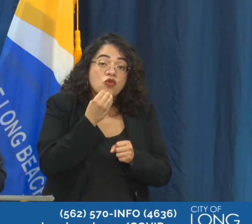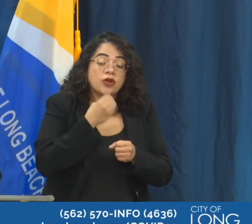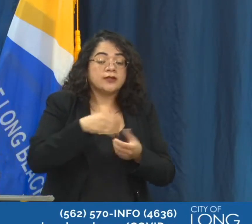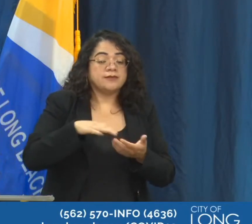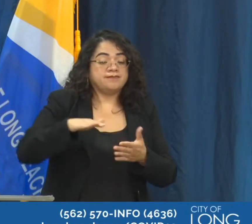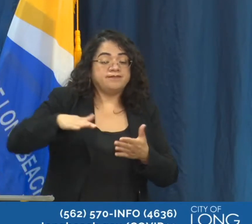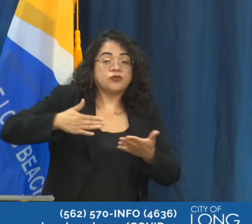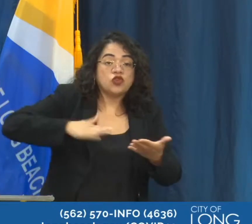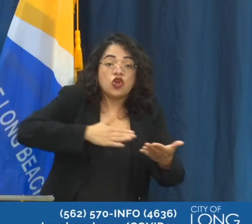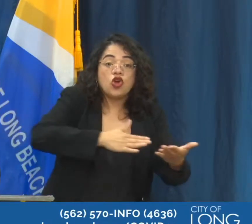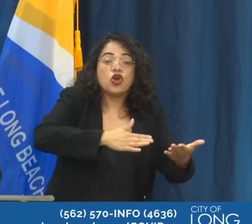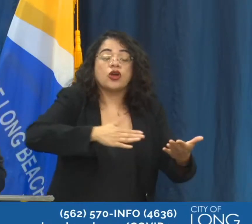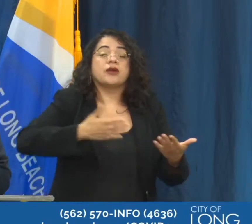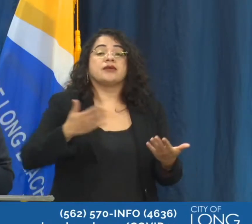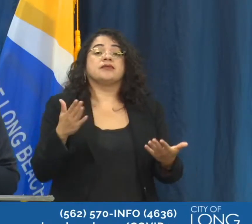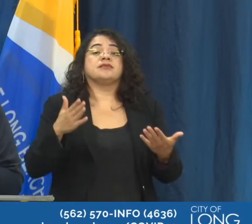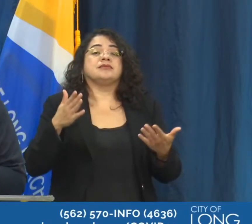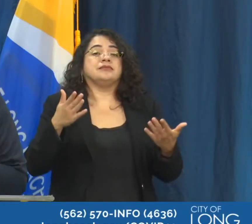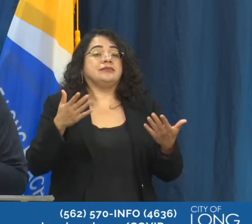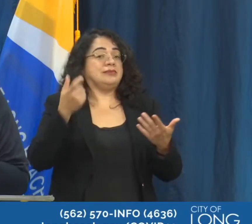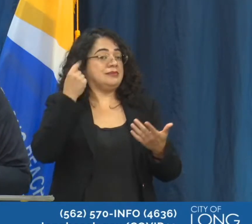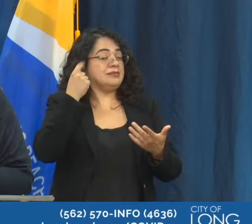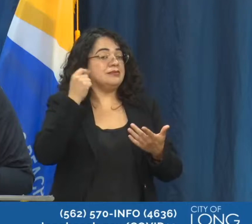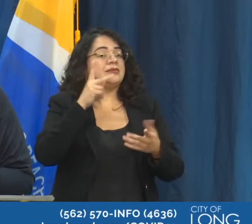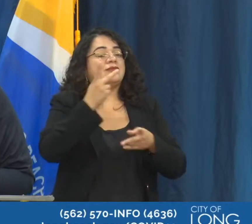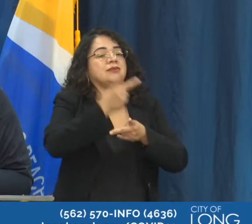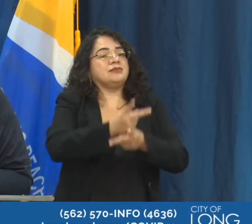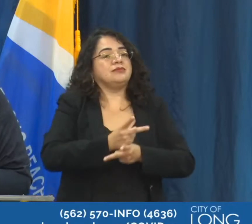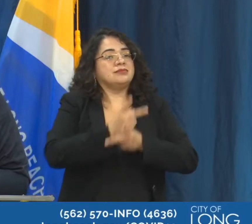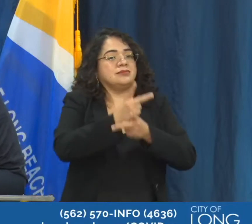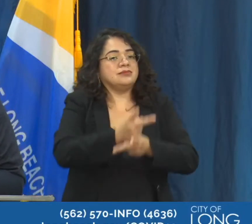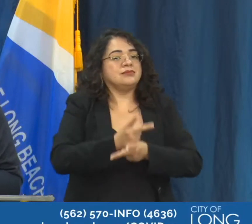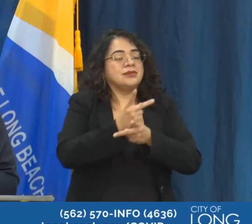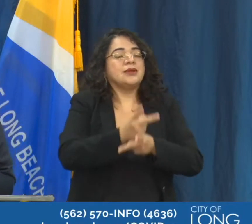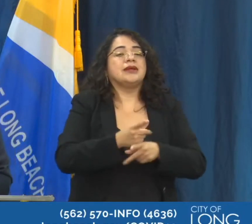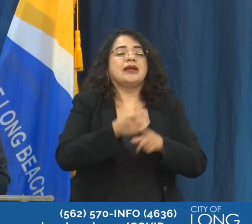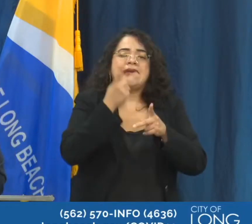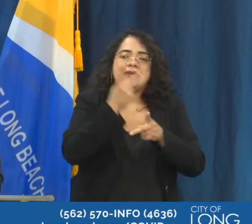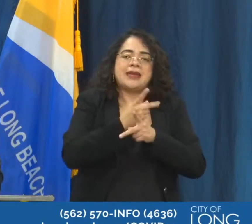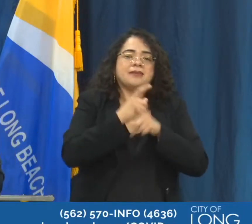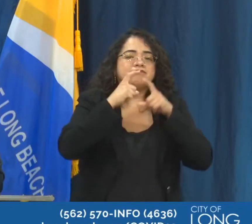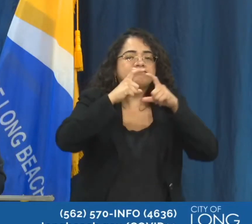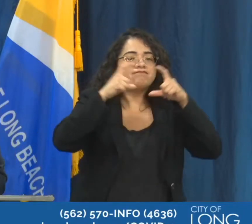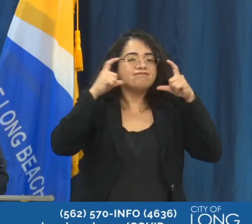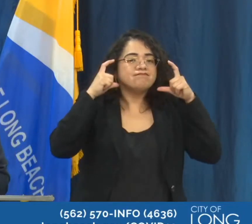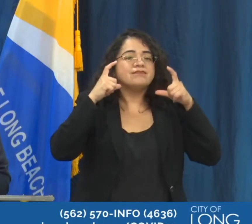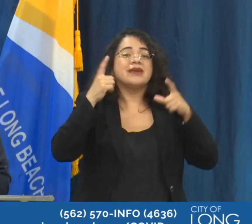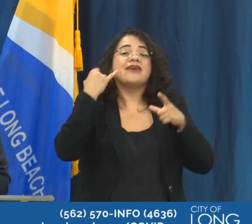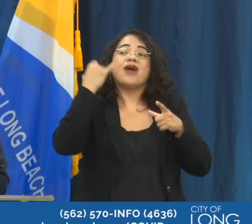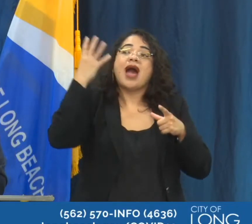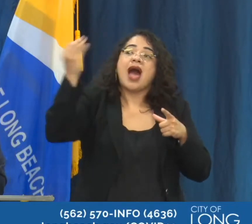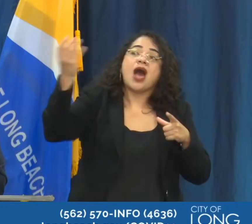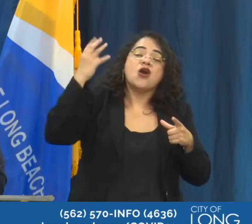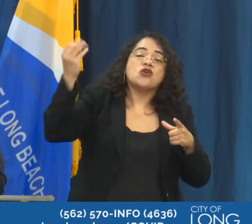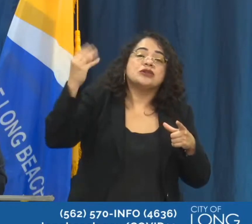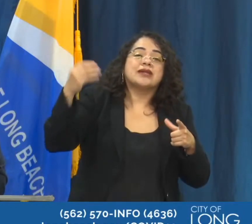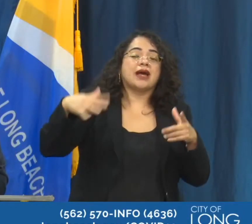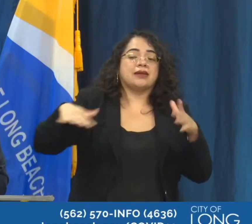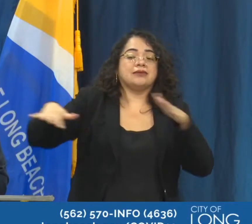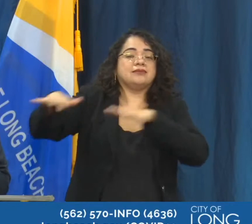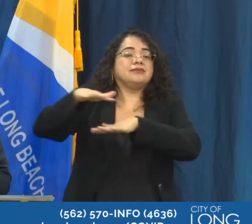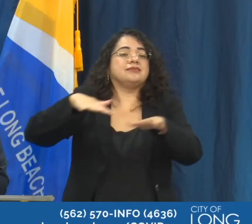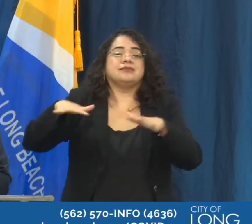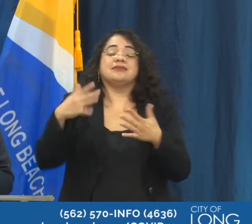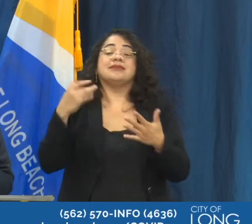comunes en áreas cerradas es muy importante seguir usando estas coberturas mientras en las áreas cuando están